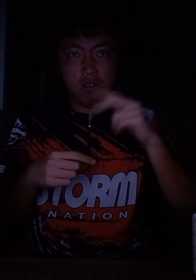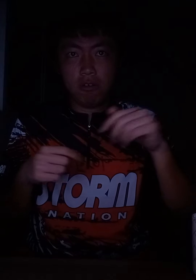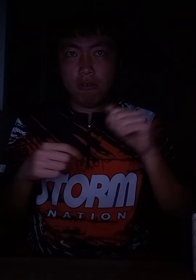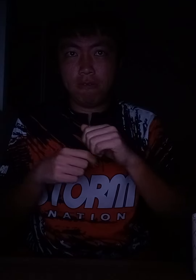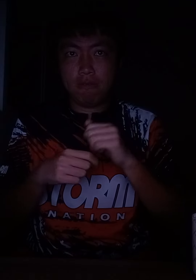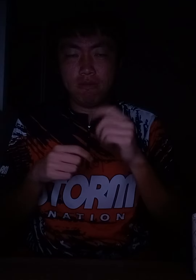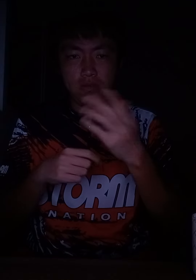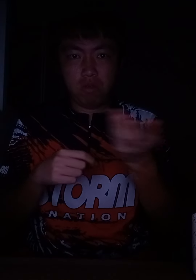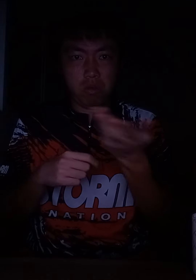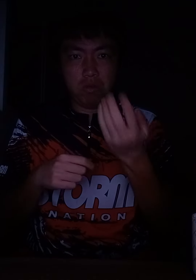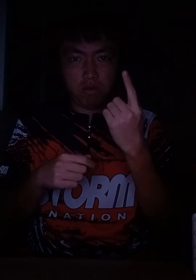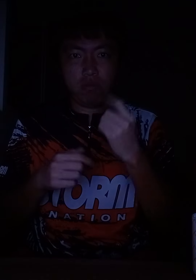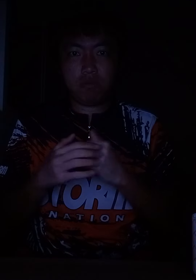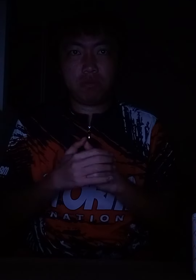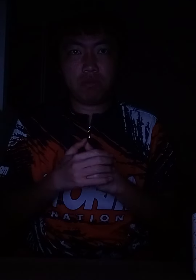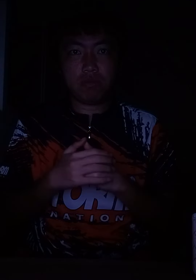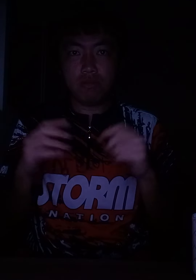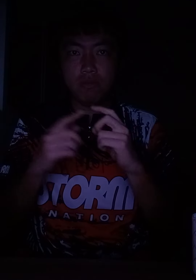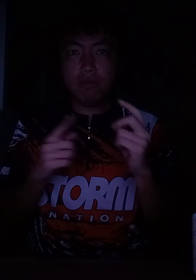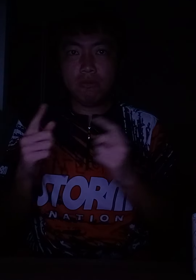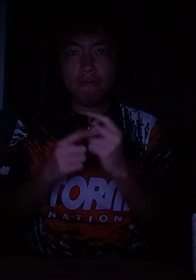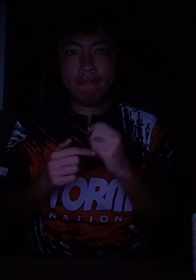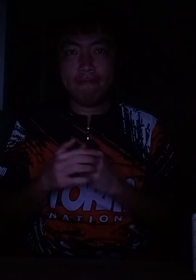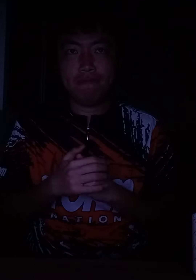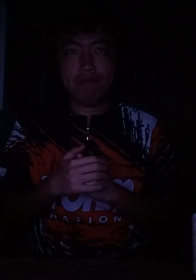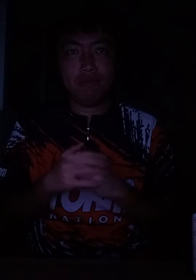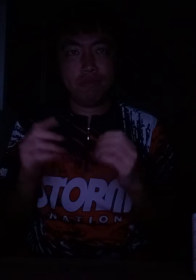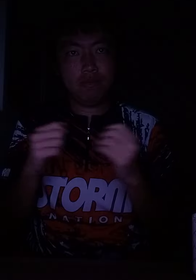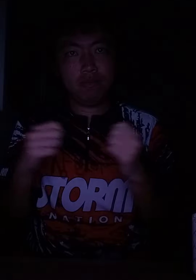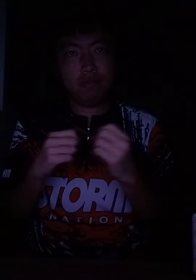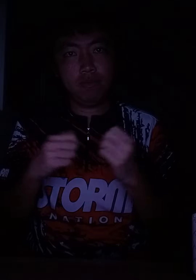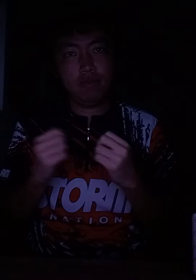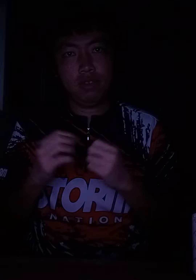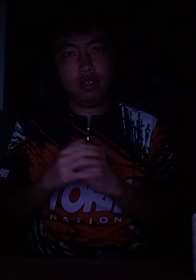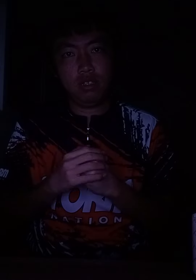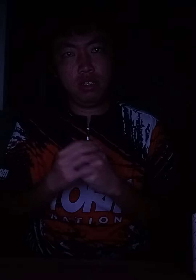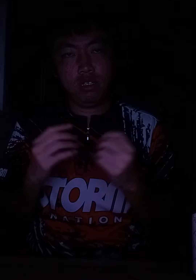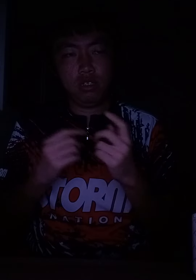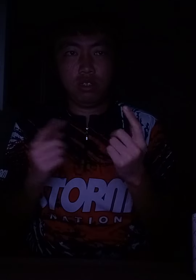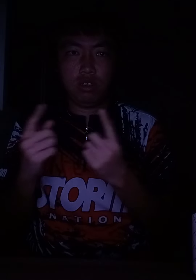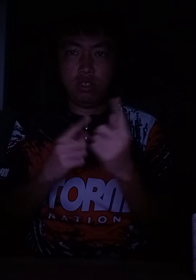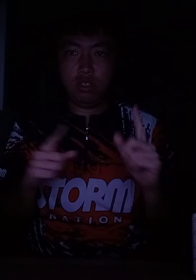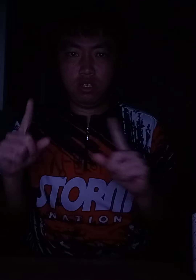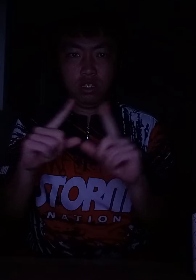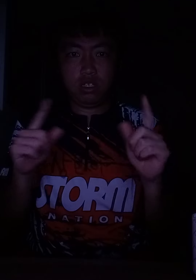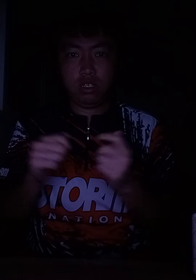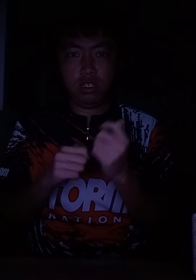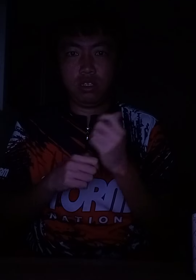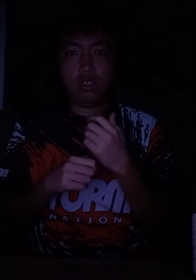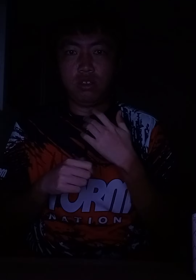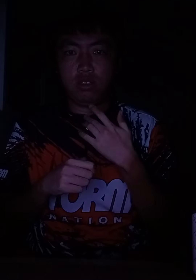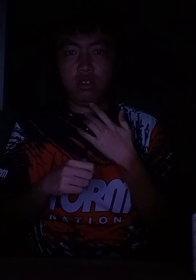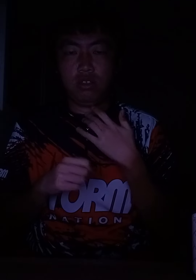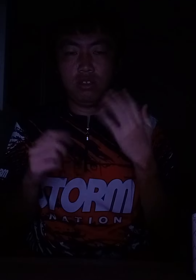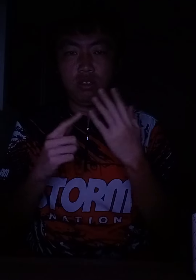저 사람은. 비록 물리적인 충돌은 없었지만 형사 입건도 가능할 수 있는 사안으로 보입니다. 전동차 안에서 담배를 피우는